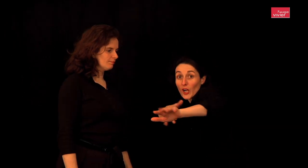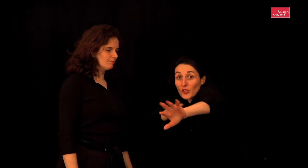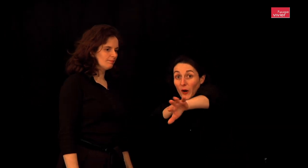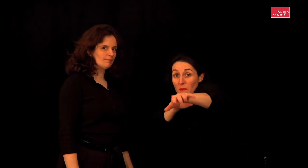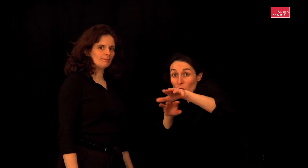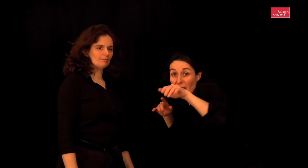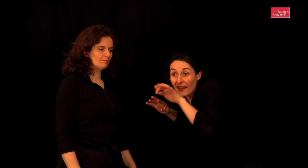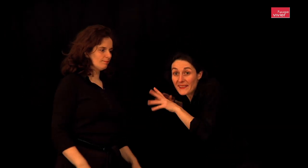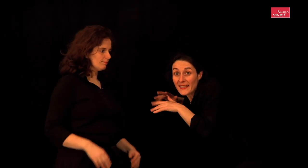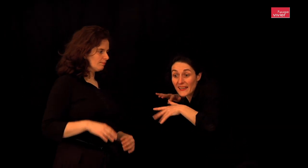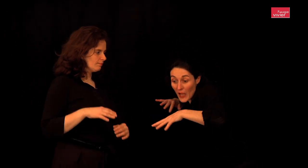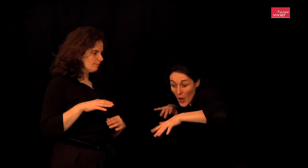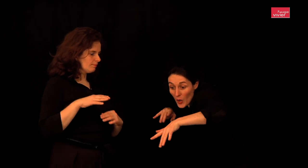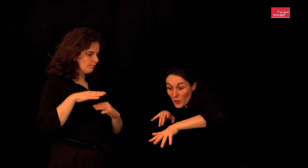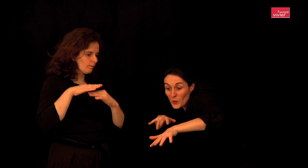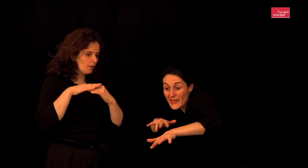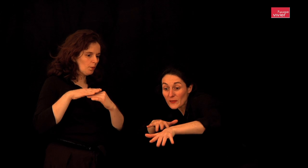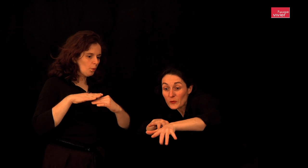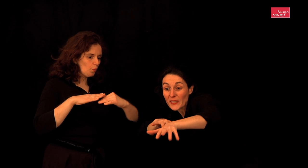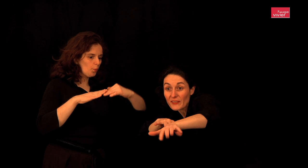Dans la montagne coulait une rivière